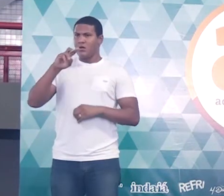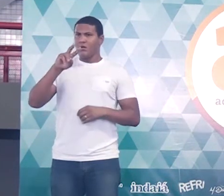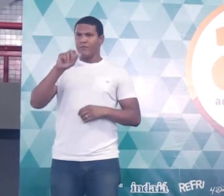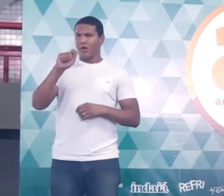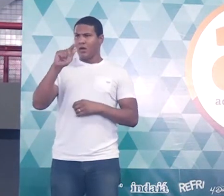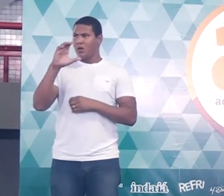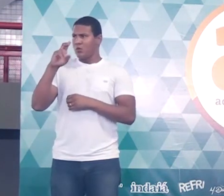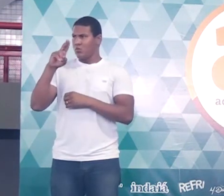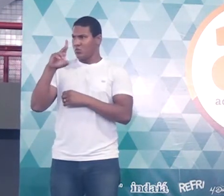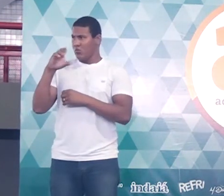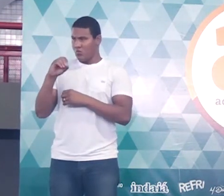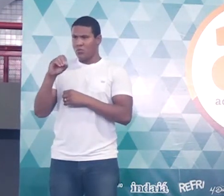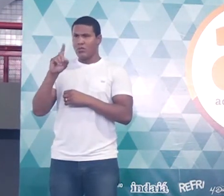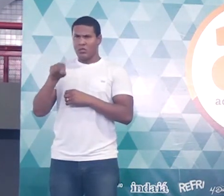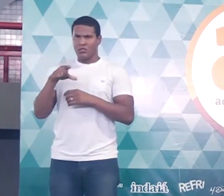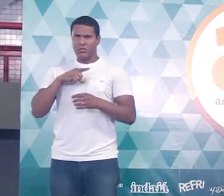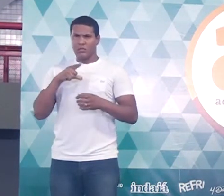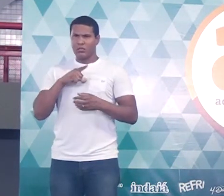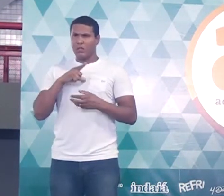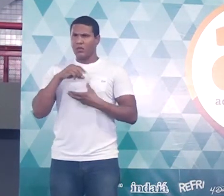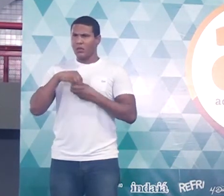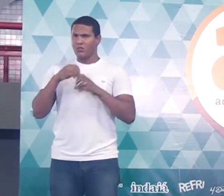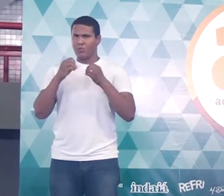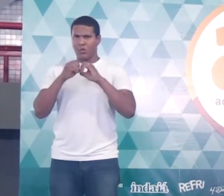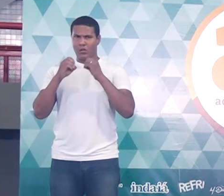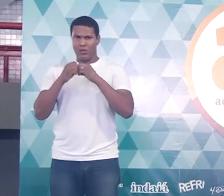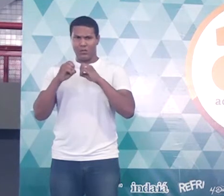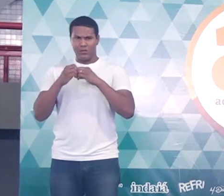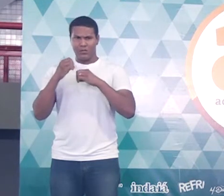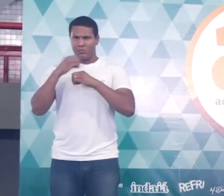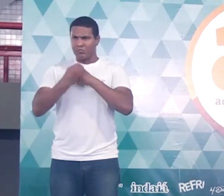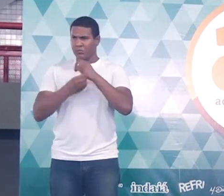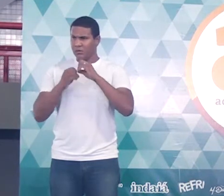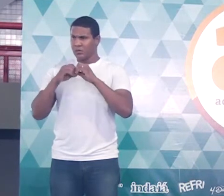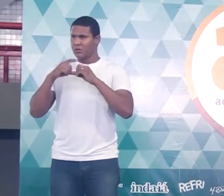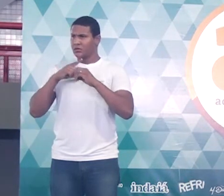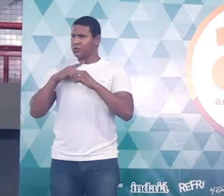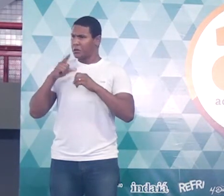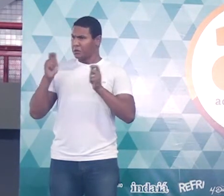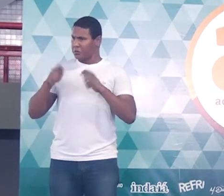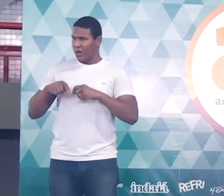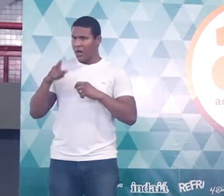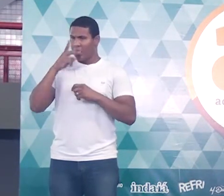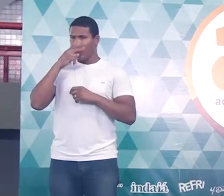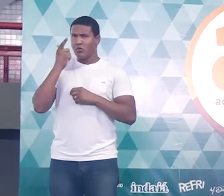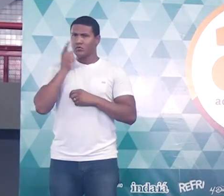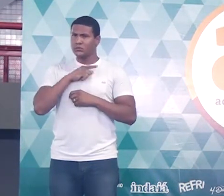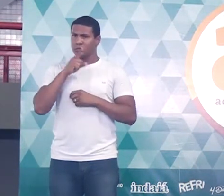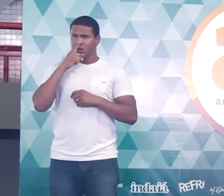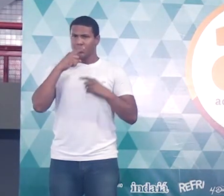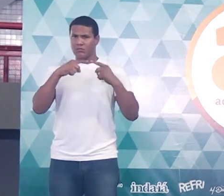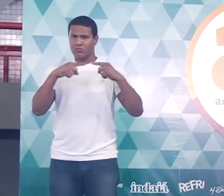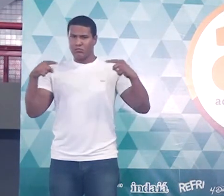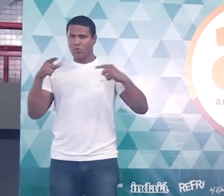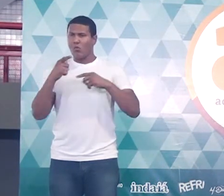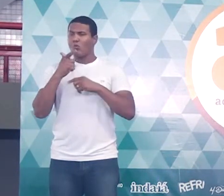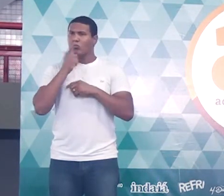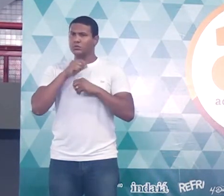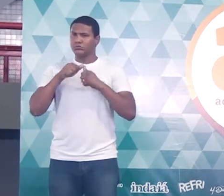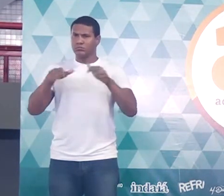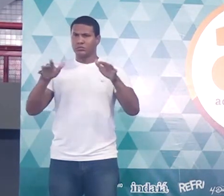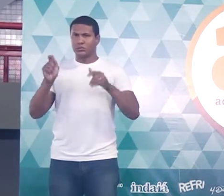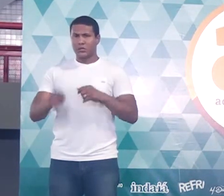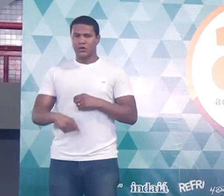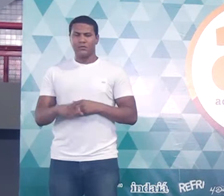No vácuo pode acontecer condução? Não. No vácuo não ocorre condução. Porque